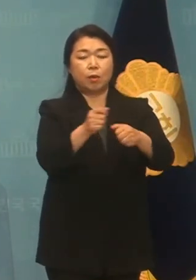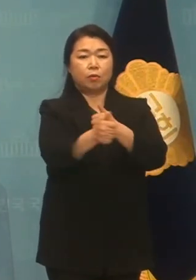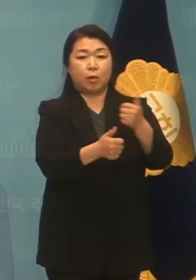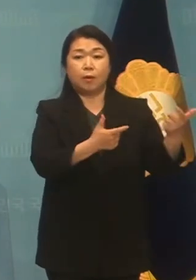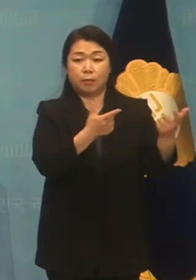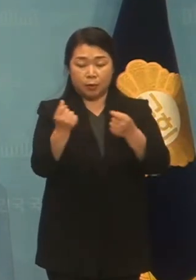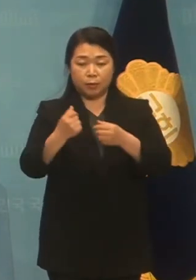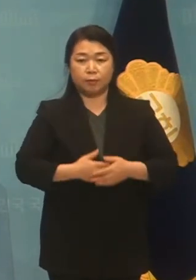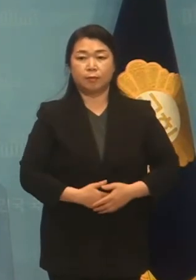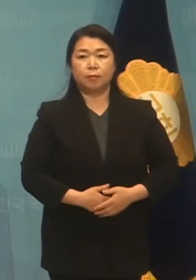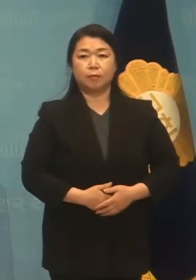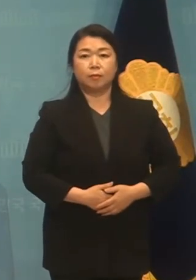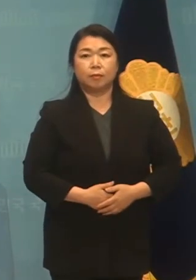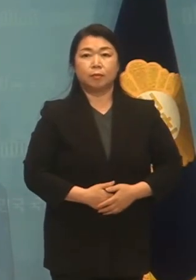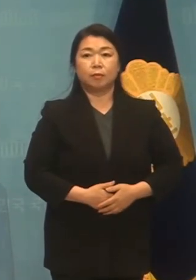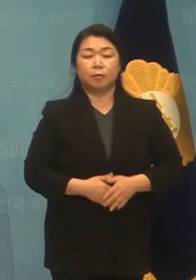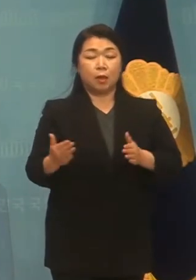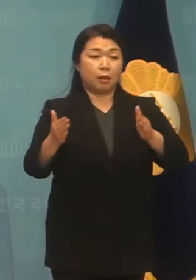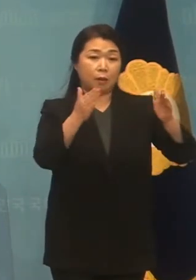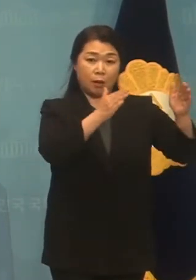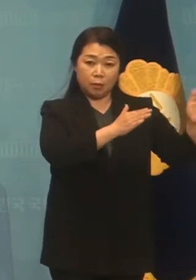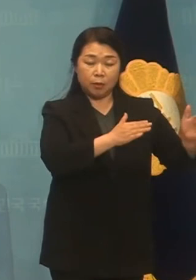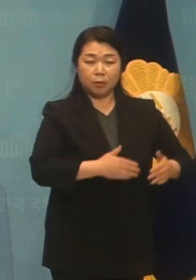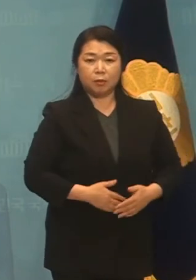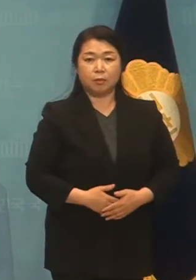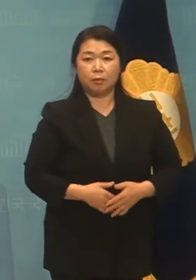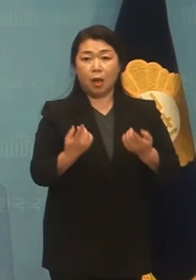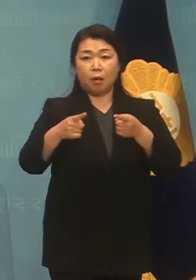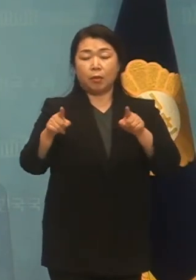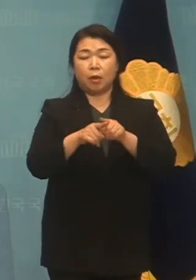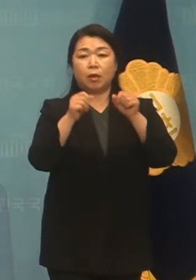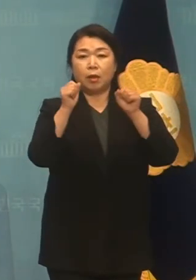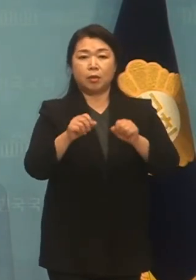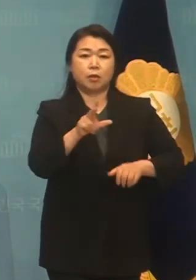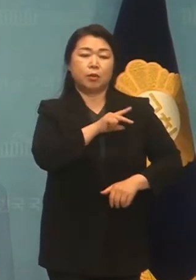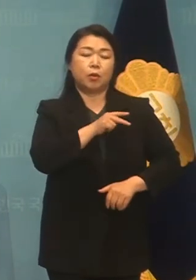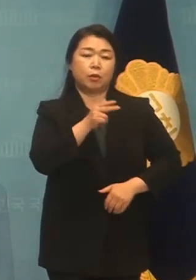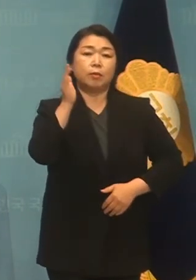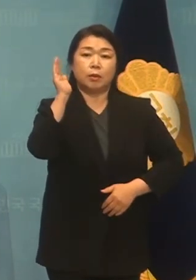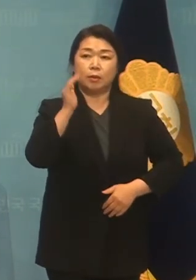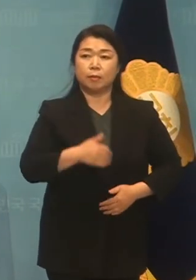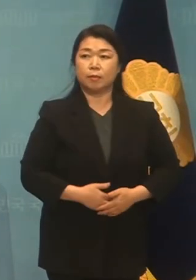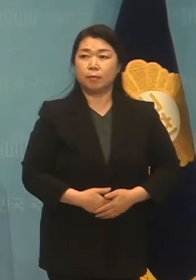일동. 자, 다음에는 함께한 우리 의원님들의